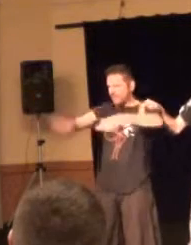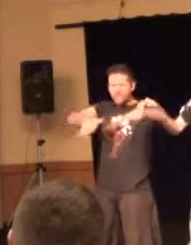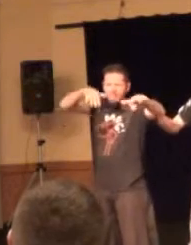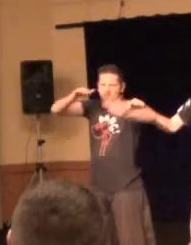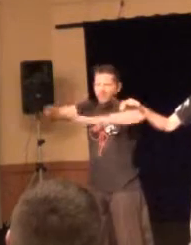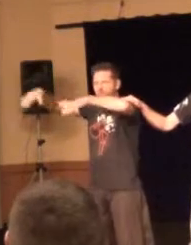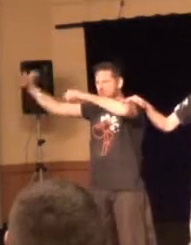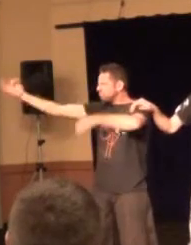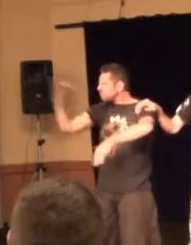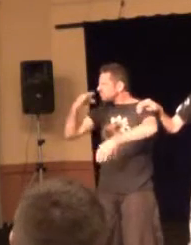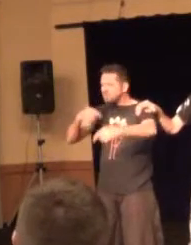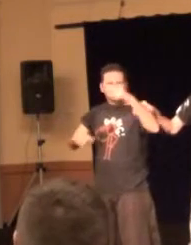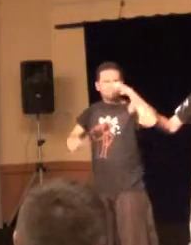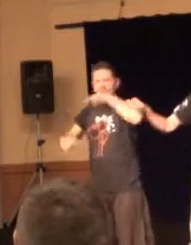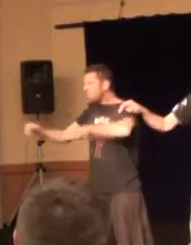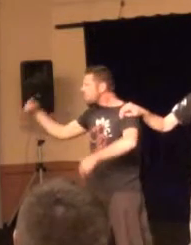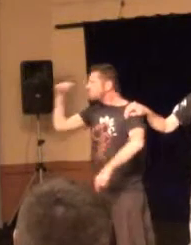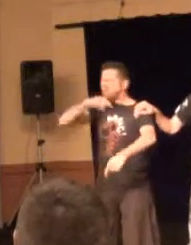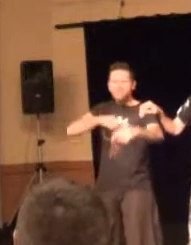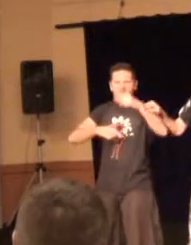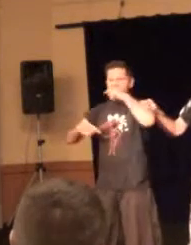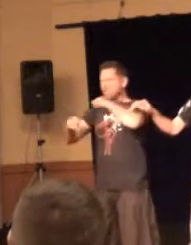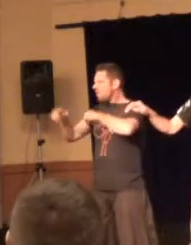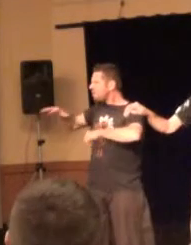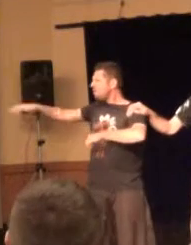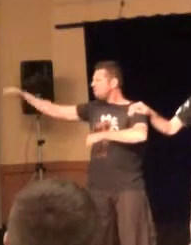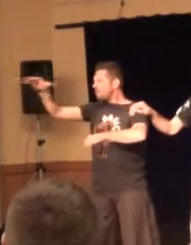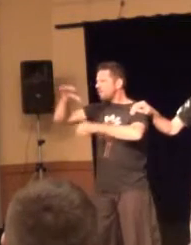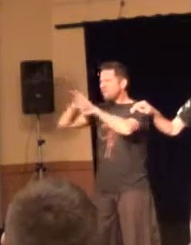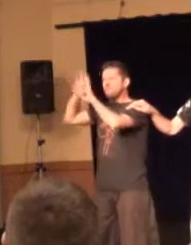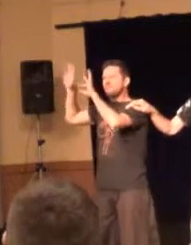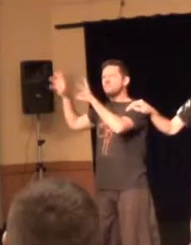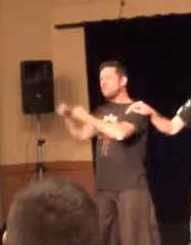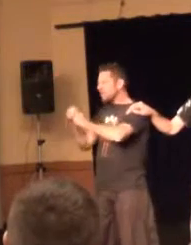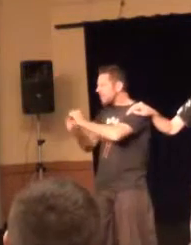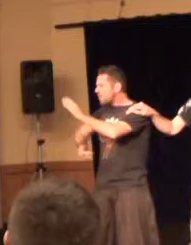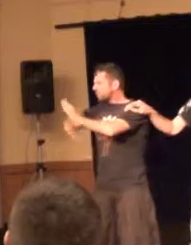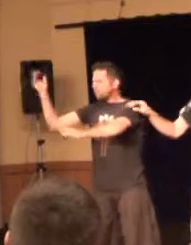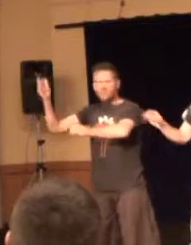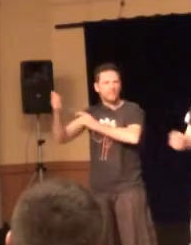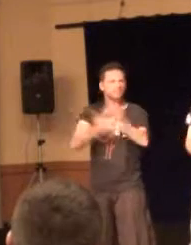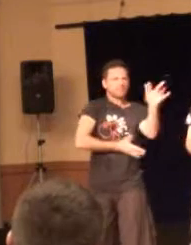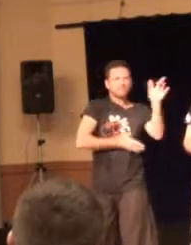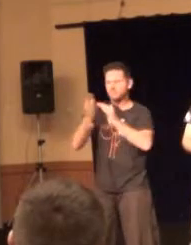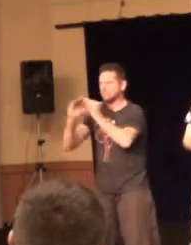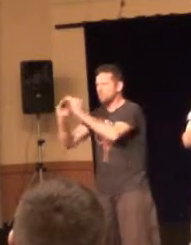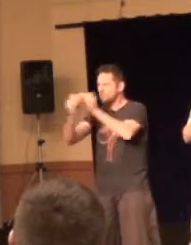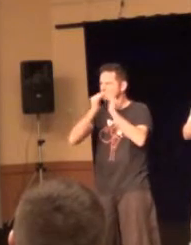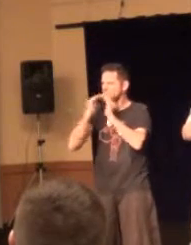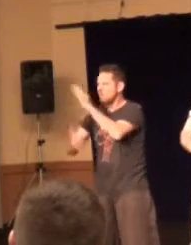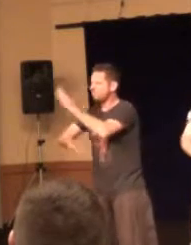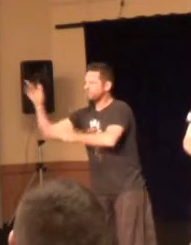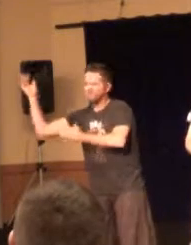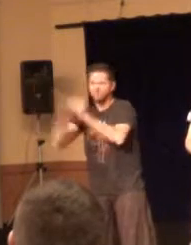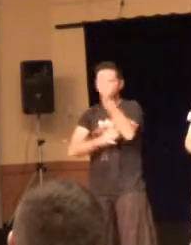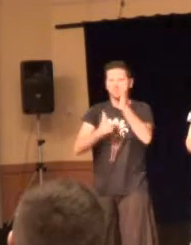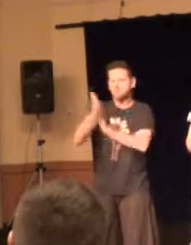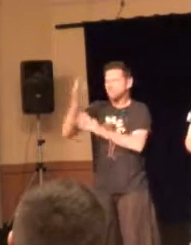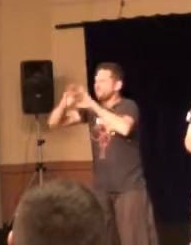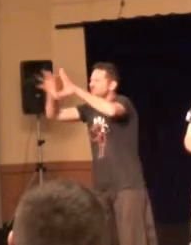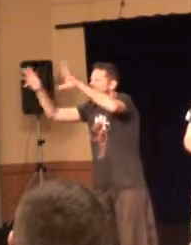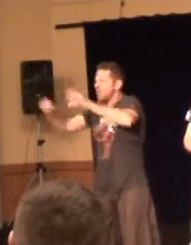m'a menti, ceux qui sont partis des familles, des communautés, des pays, qui se font, qui se défont,